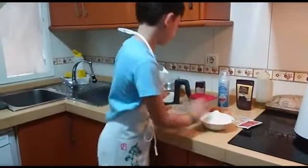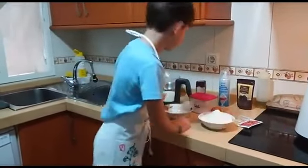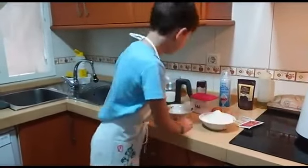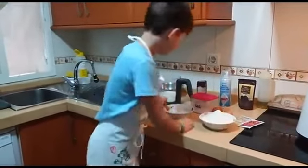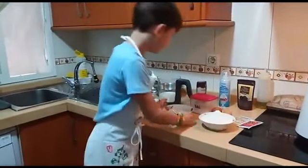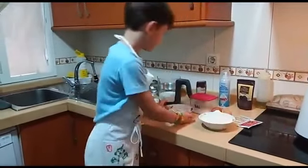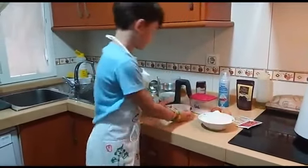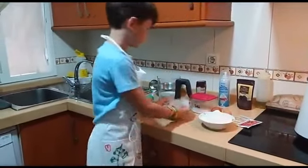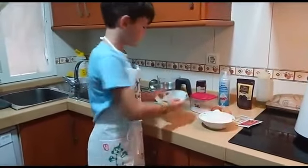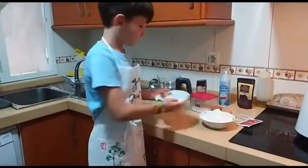Azúcar.